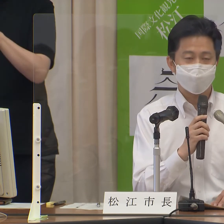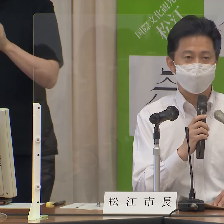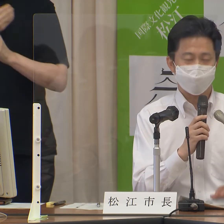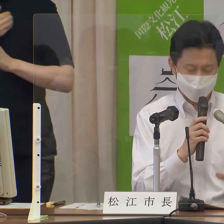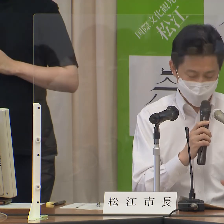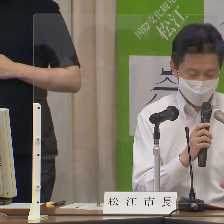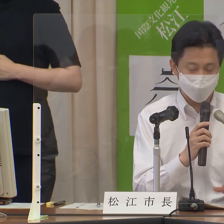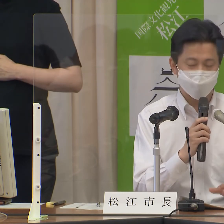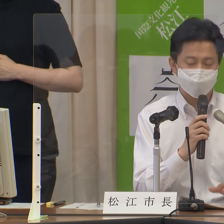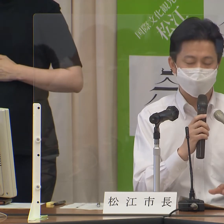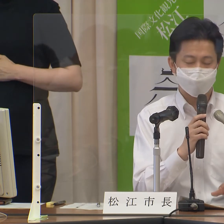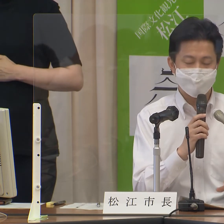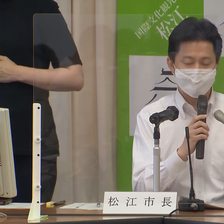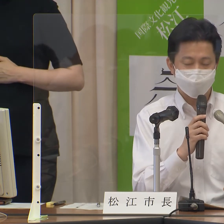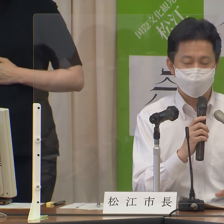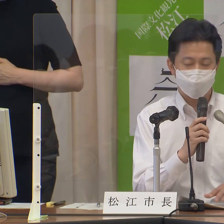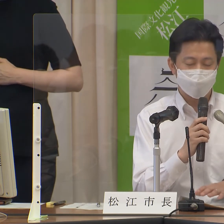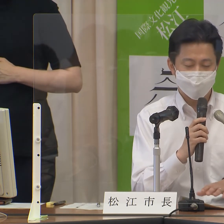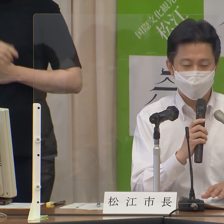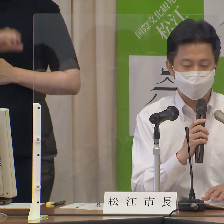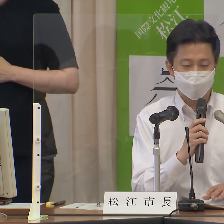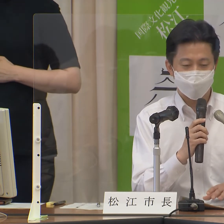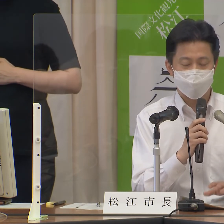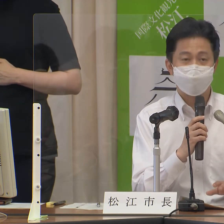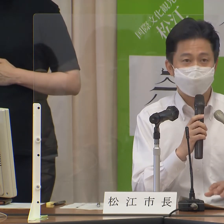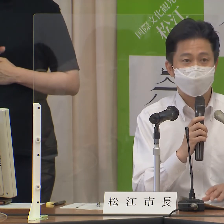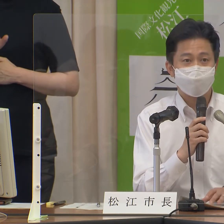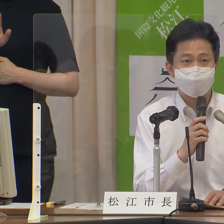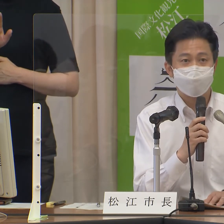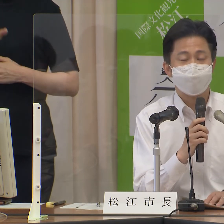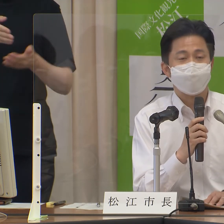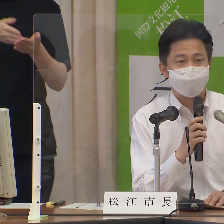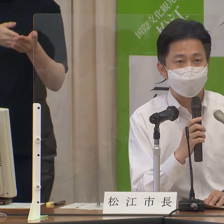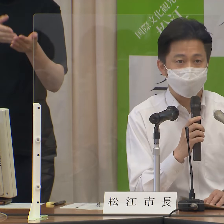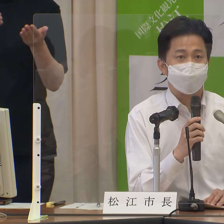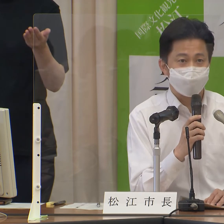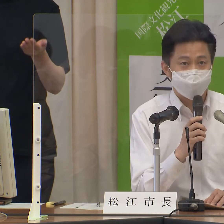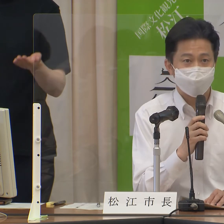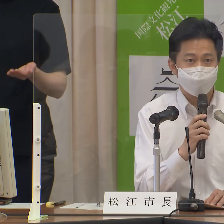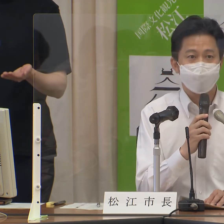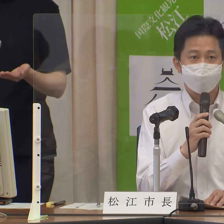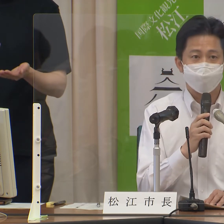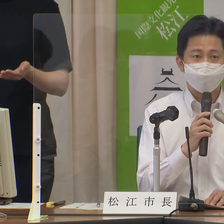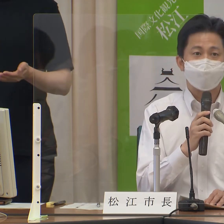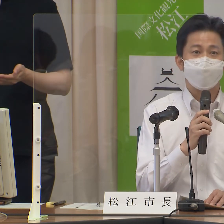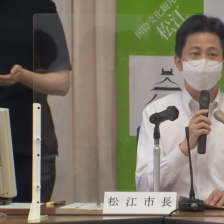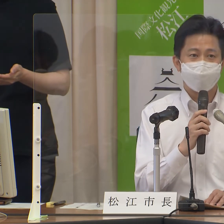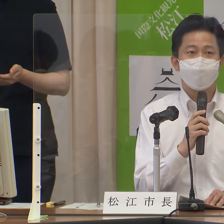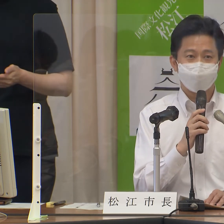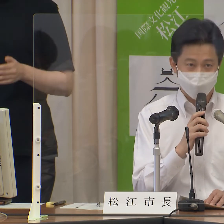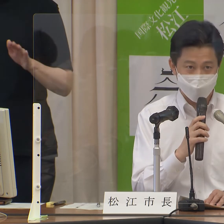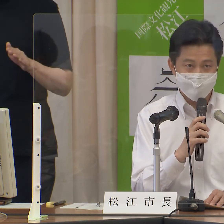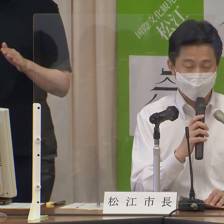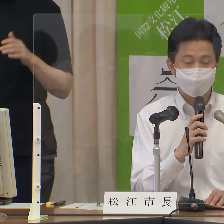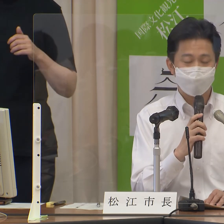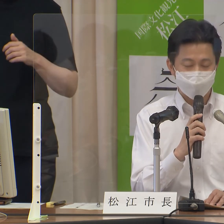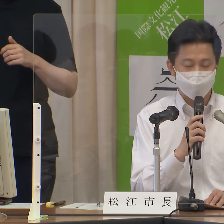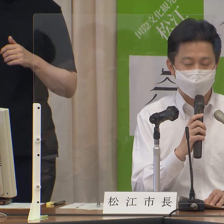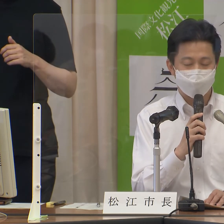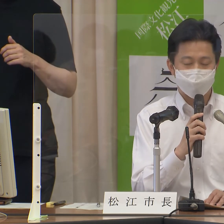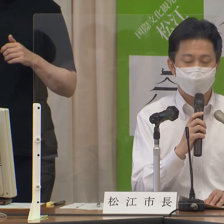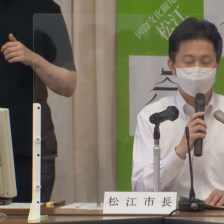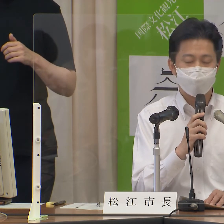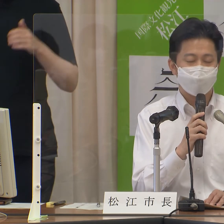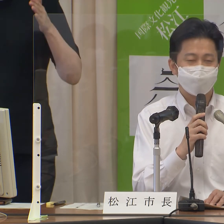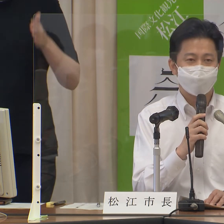、すみません繰り返しですが、先ほど提示させていただいたですね、特に夏に気をつけていただくべきことというの